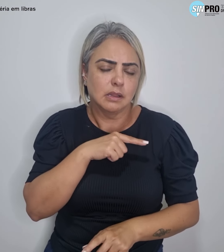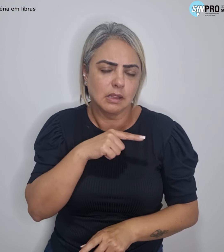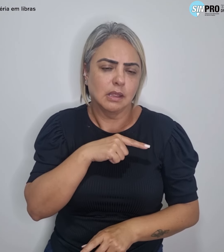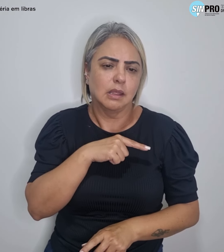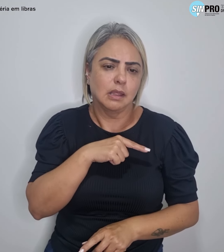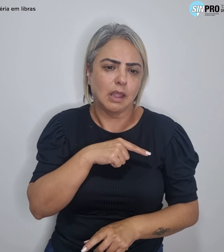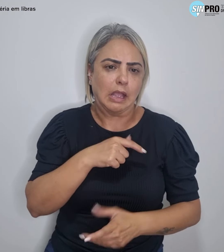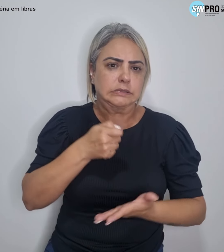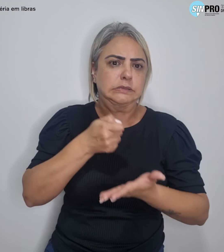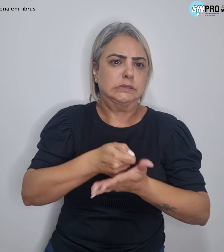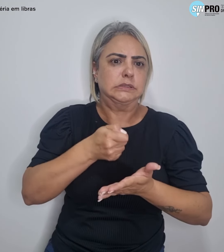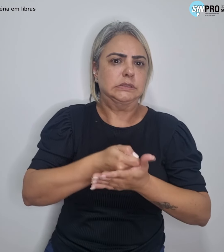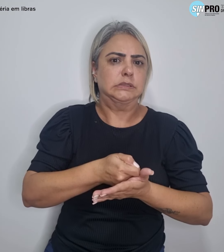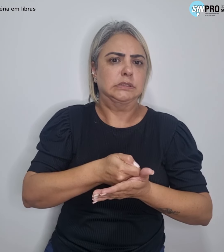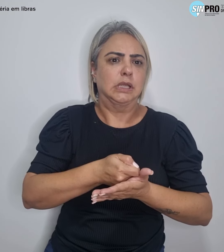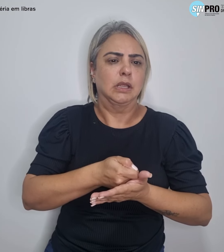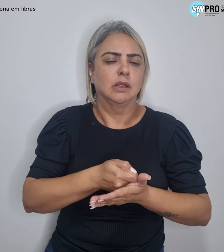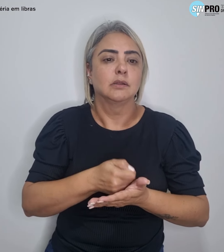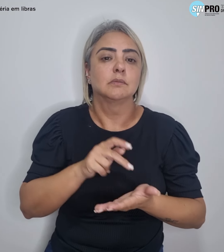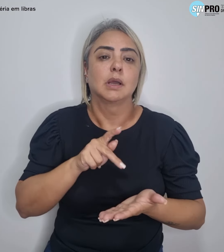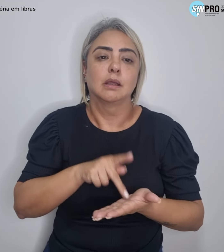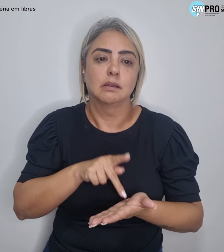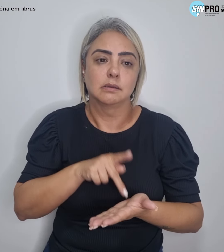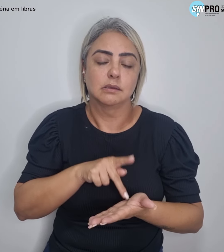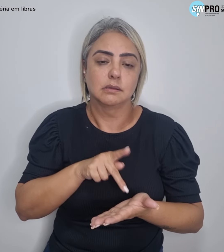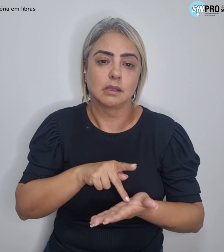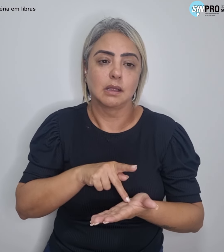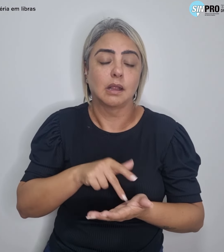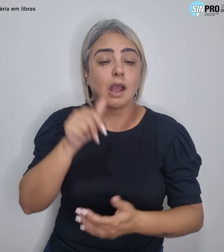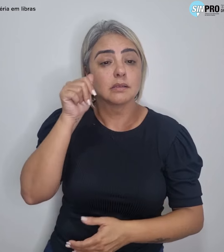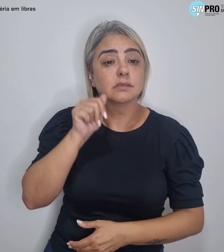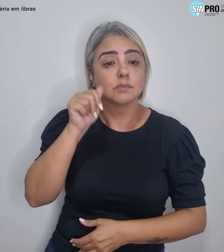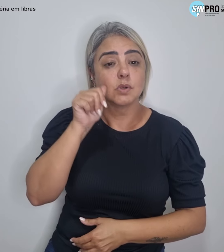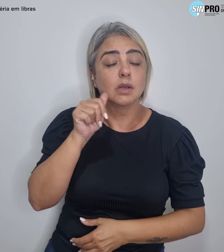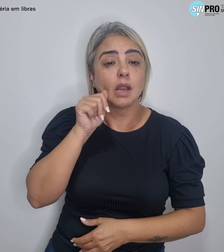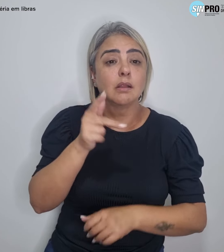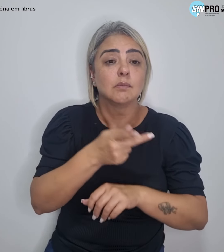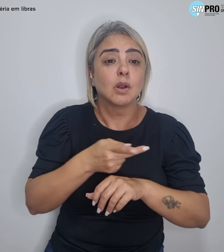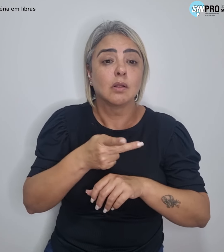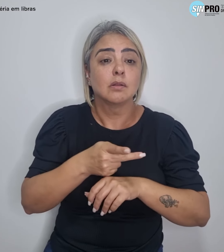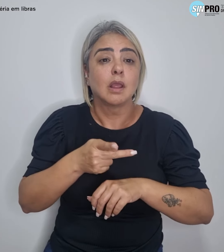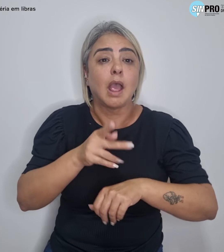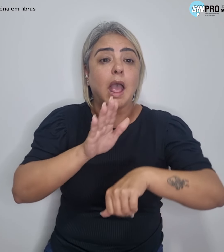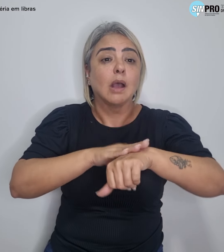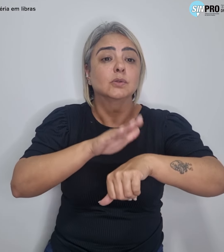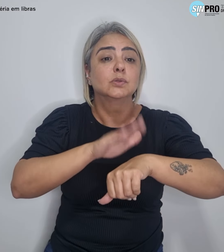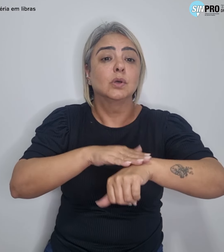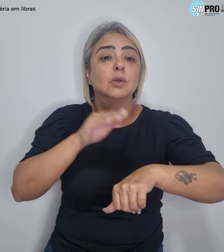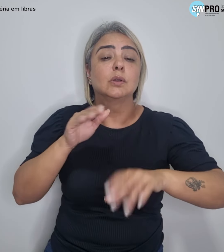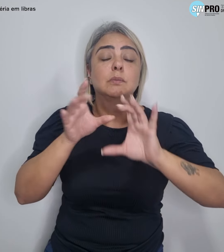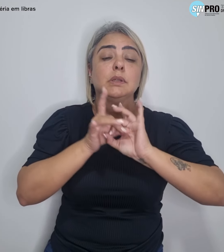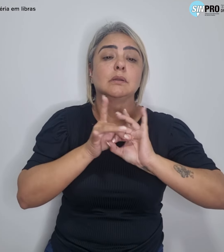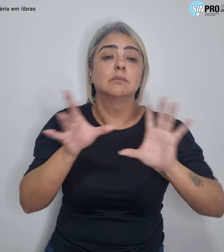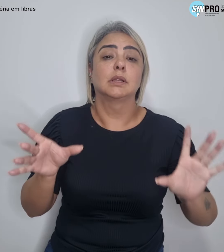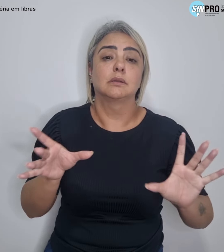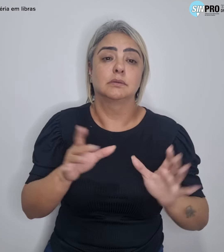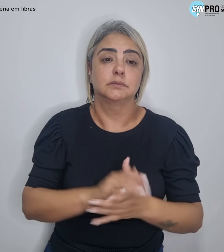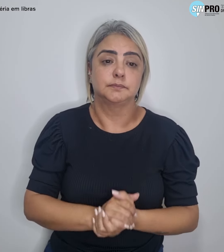endurecer diante de uma realidade em que as mulheres buscam sua autonomia e liberdade. O